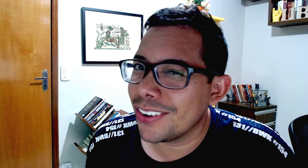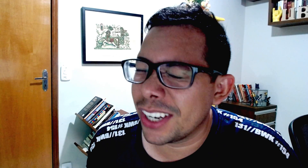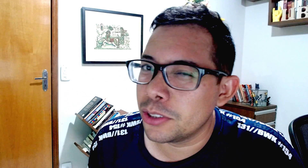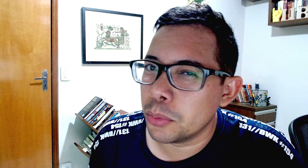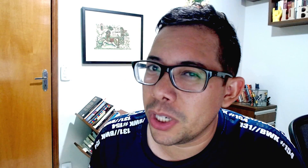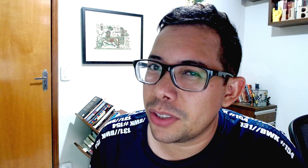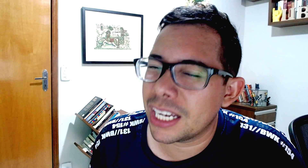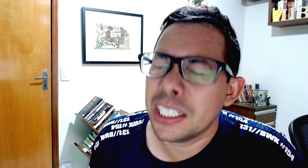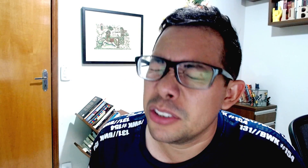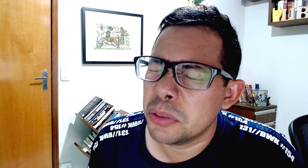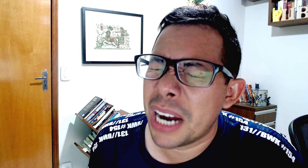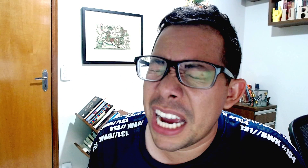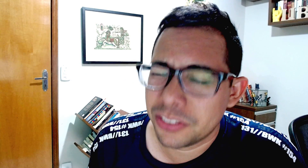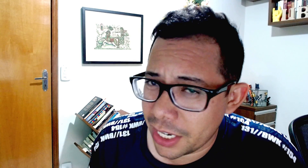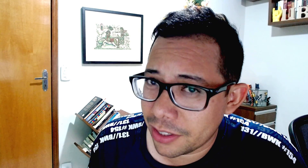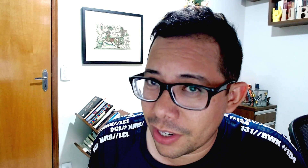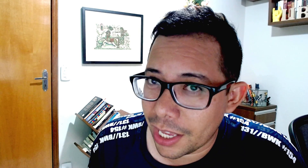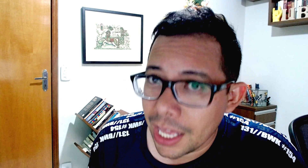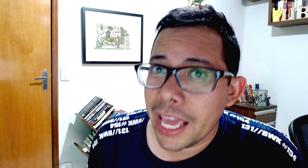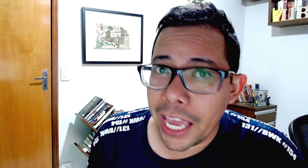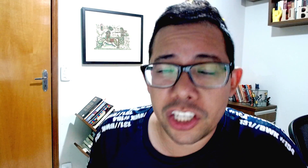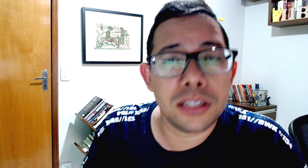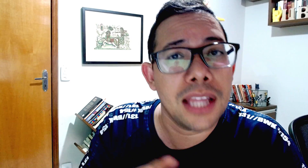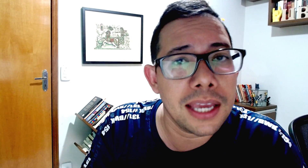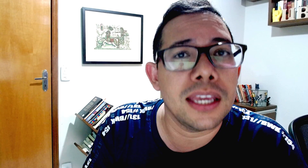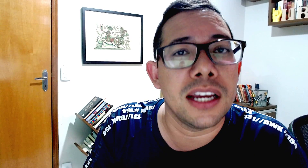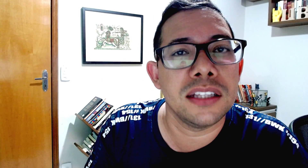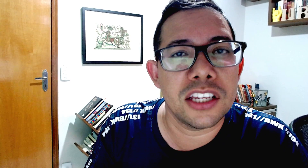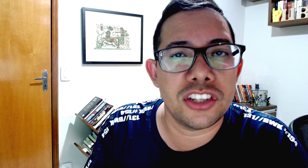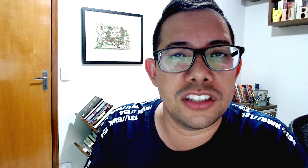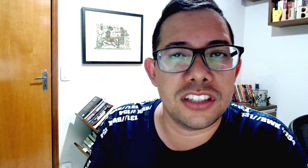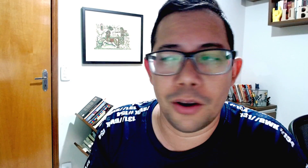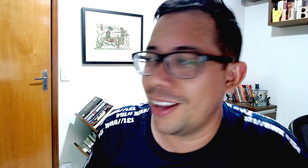canto muito, né? Canto demais. Fala que né? Hashtag canta Gesiel.